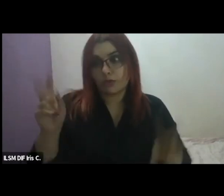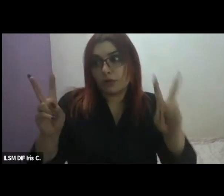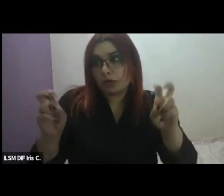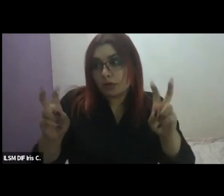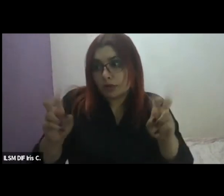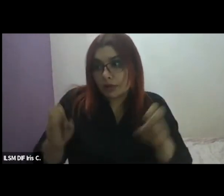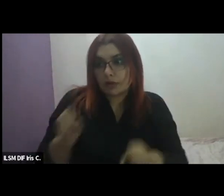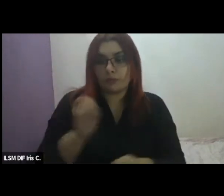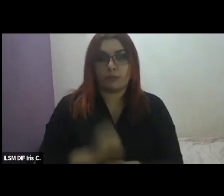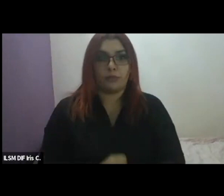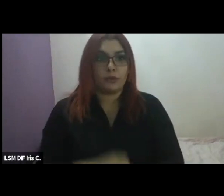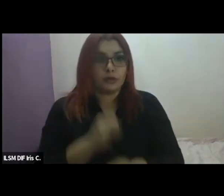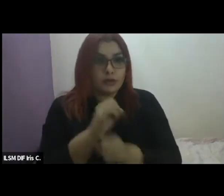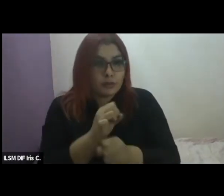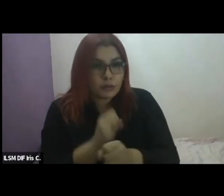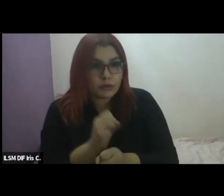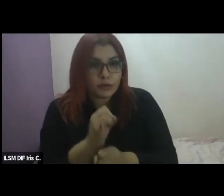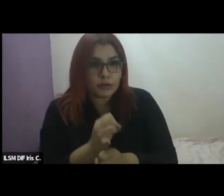entornos universitarios para